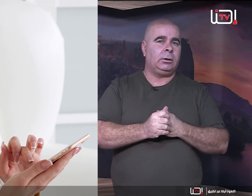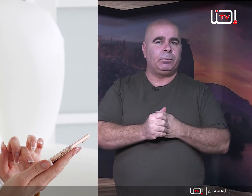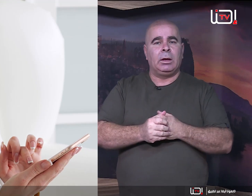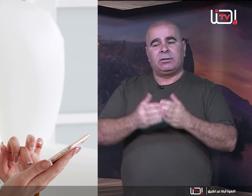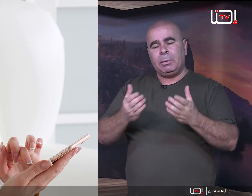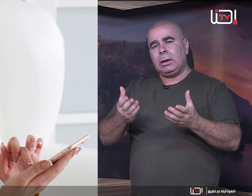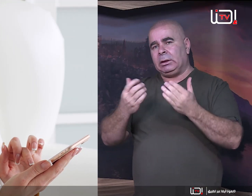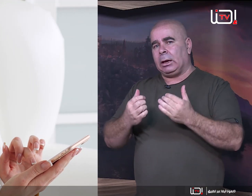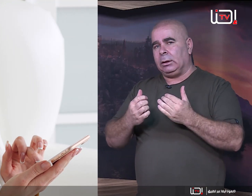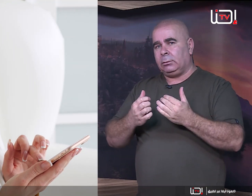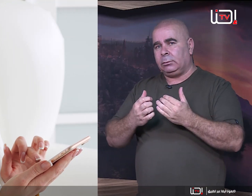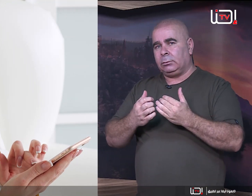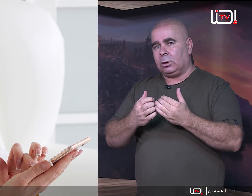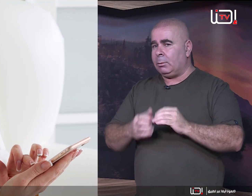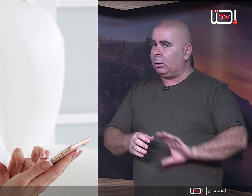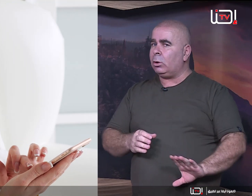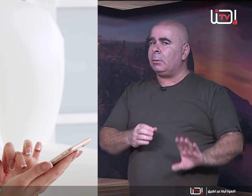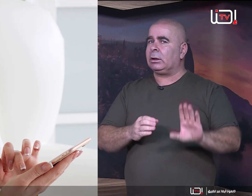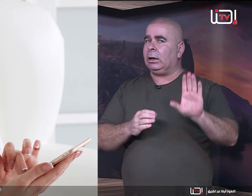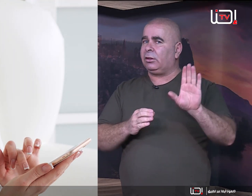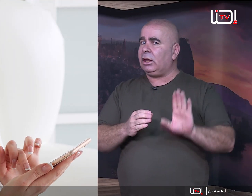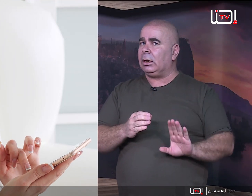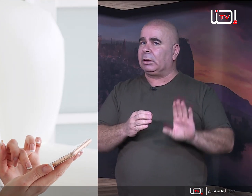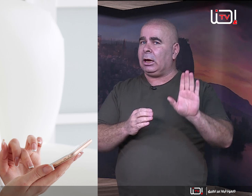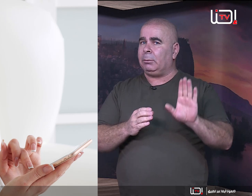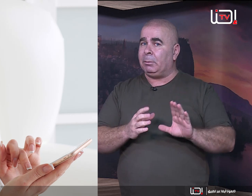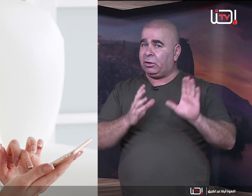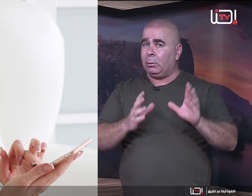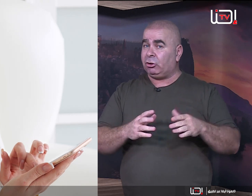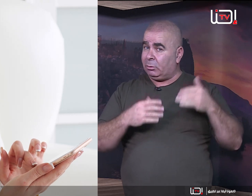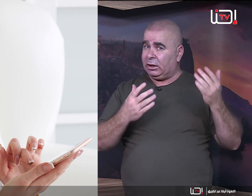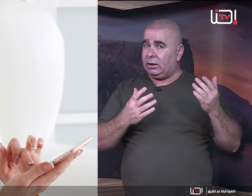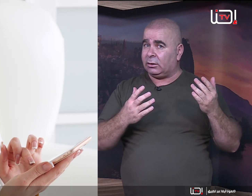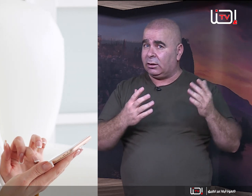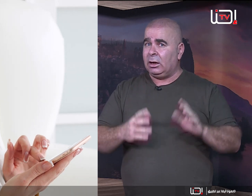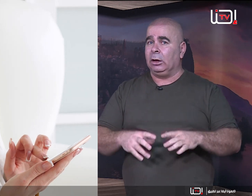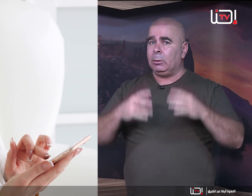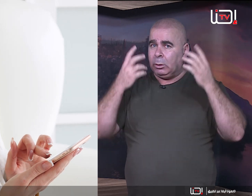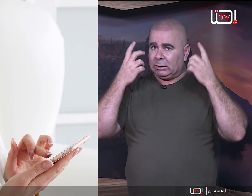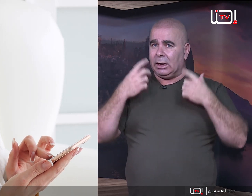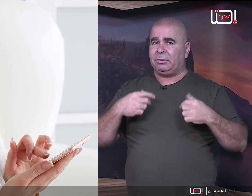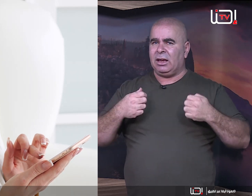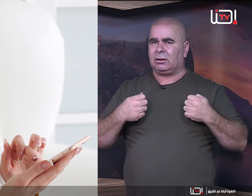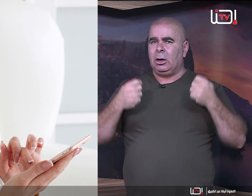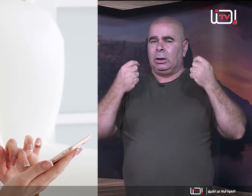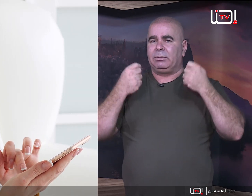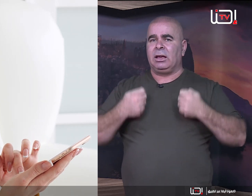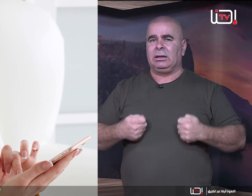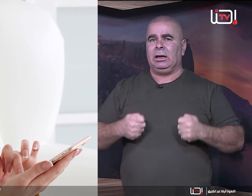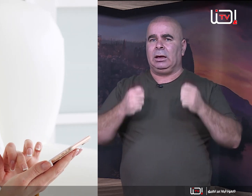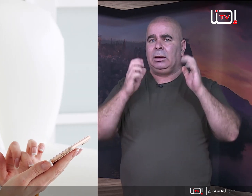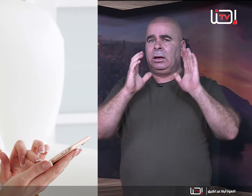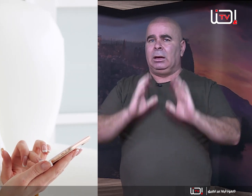ثانيه صبيه متدينه اوكي مع انه كل اللي بيطلع كثير اللي بيطلع بالبث المباشر مدينات هذول بيكونوا ملابسات